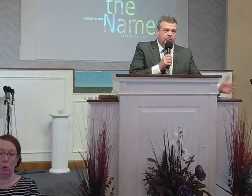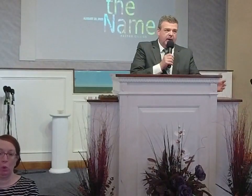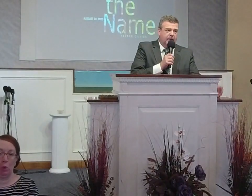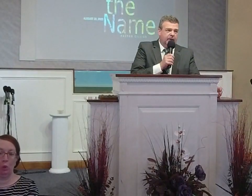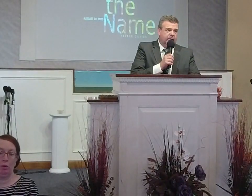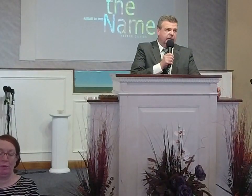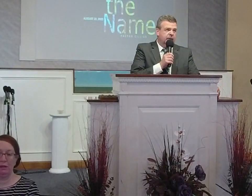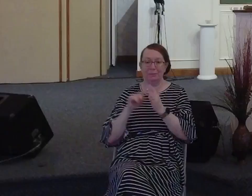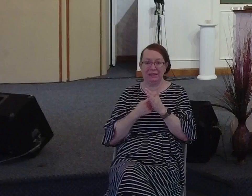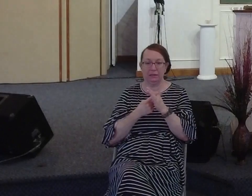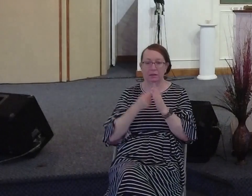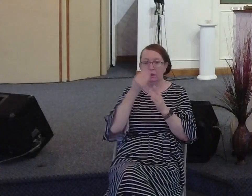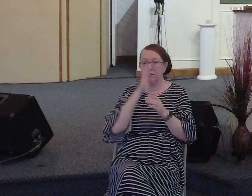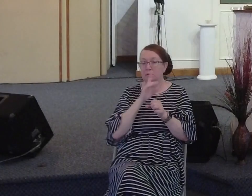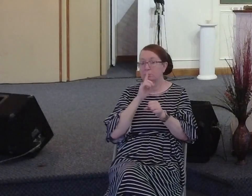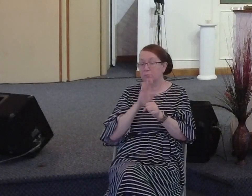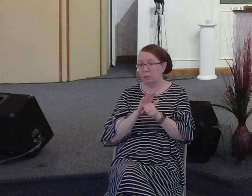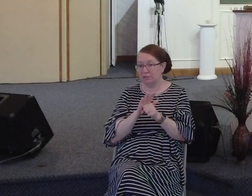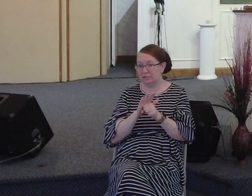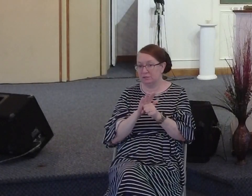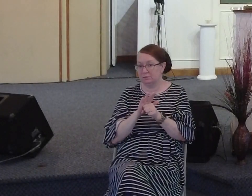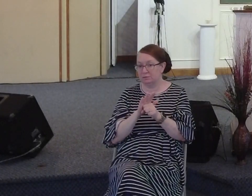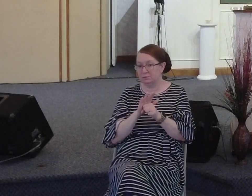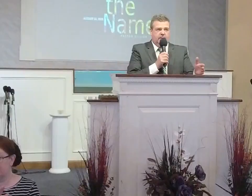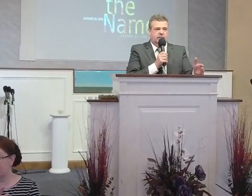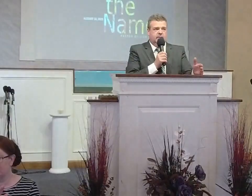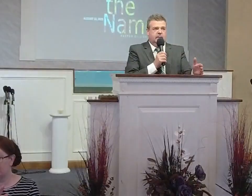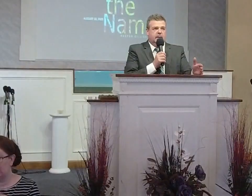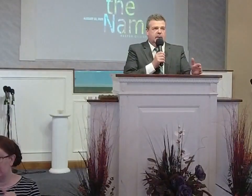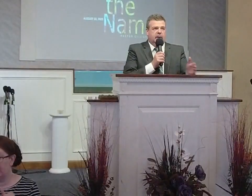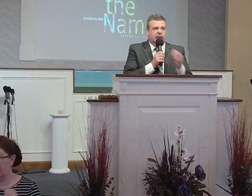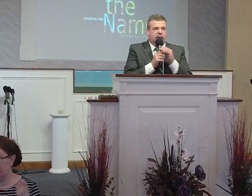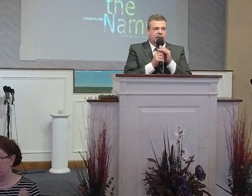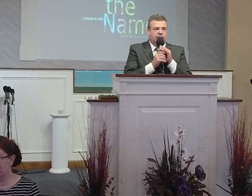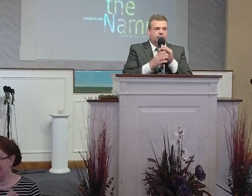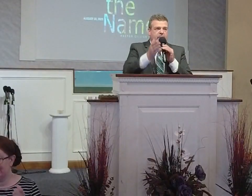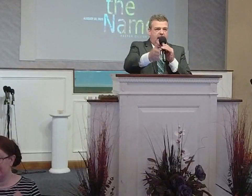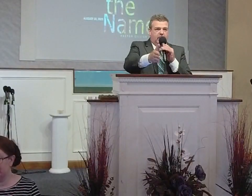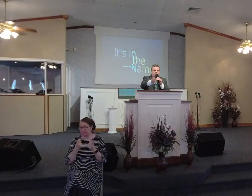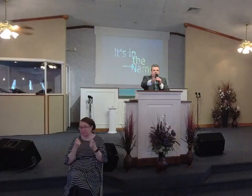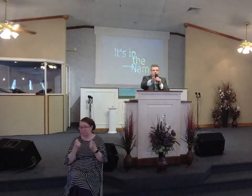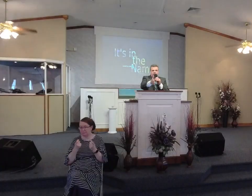Vamos a ir de regreso. Dios hizo una promesa.